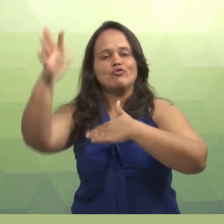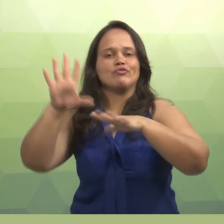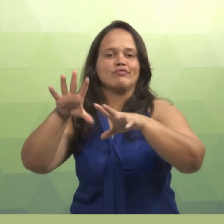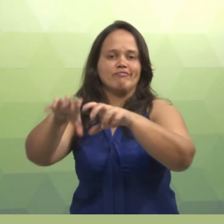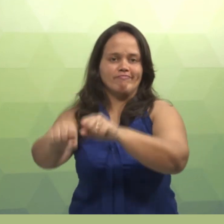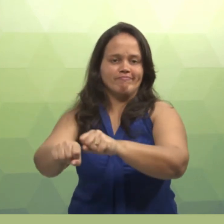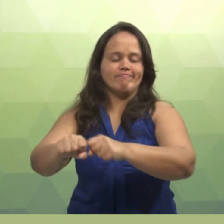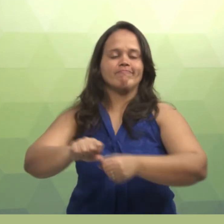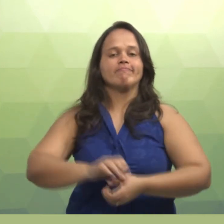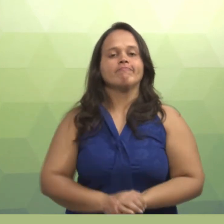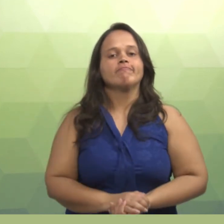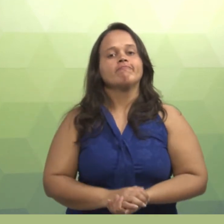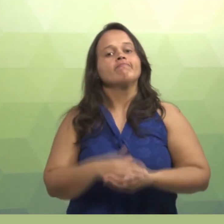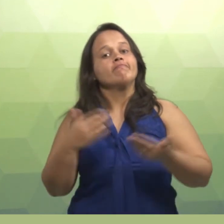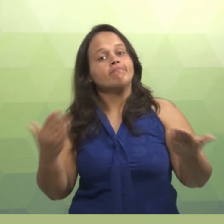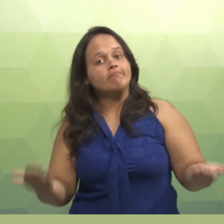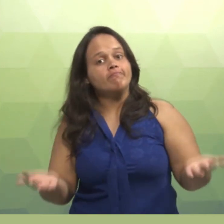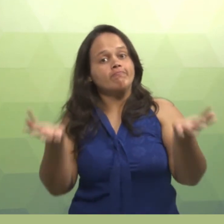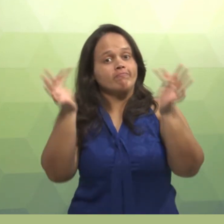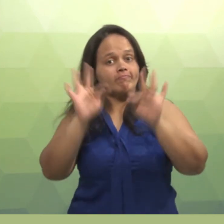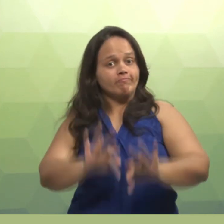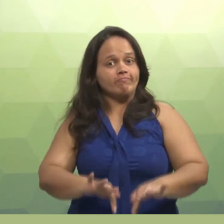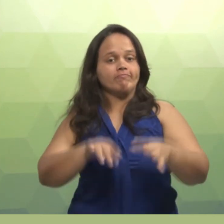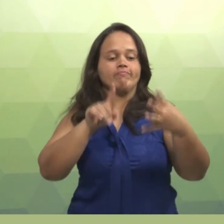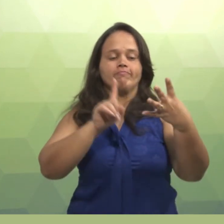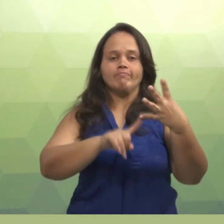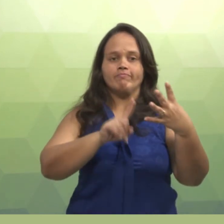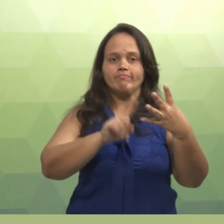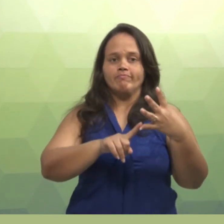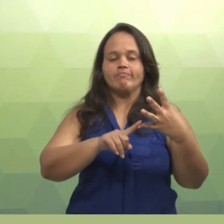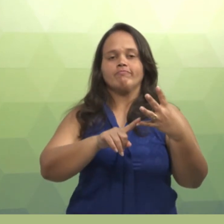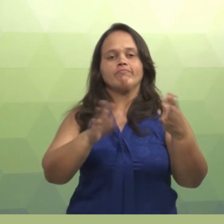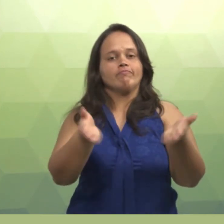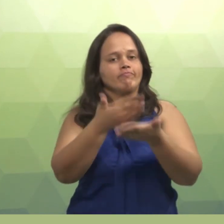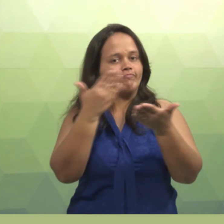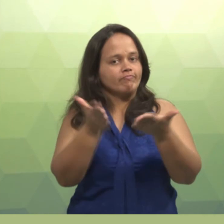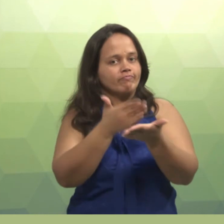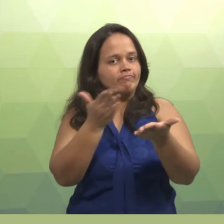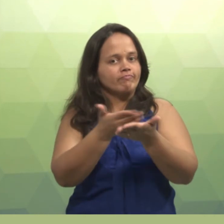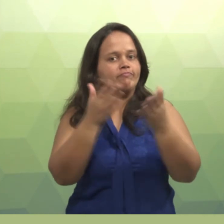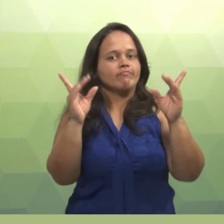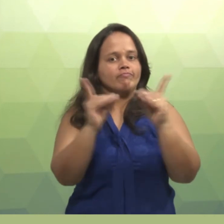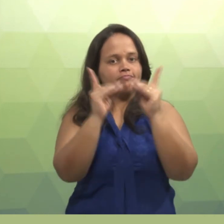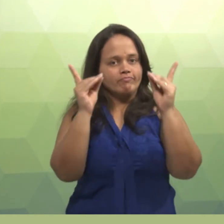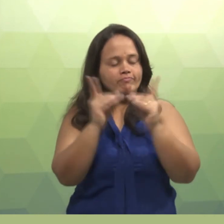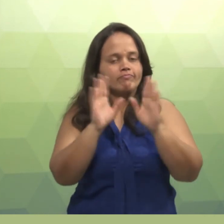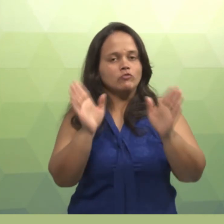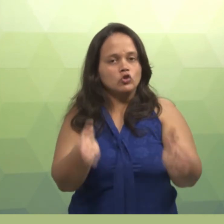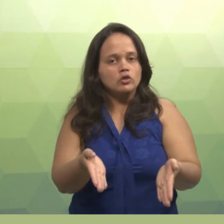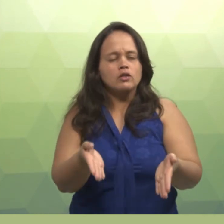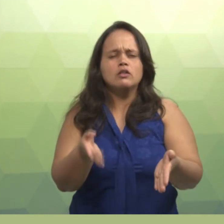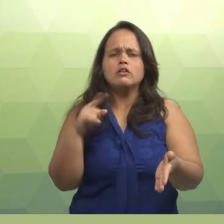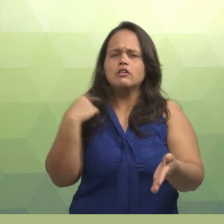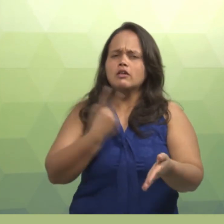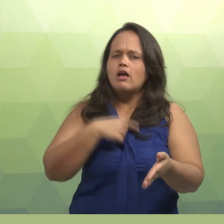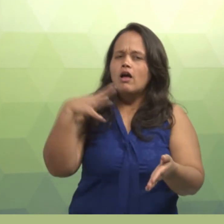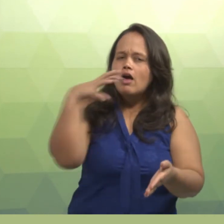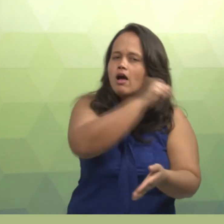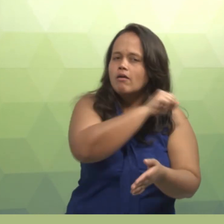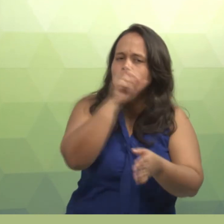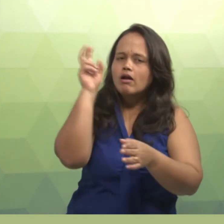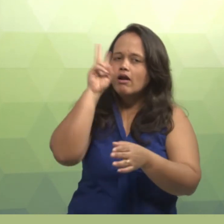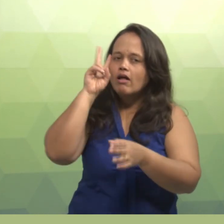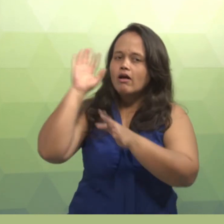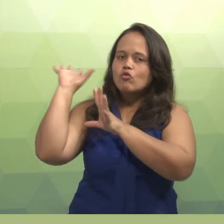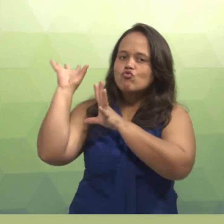isso, chegamos ao final do conteúdo do nosso caderno didático. Façamos uma breve retrospectiva de tudo que nós vimos